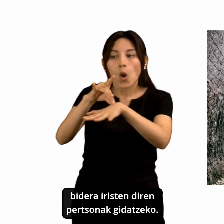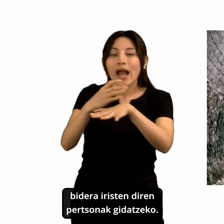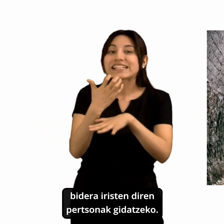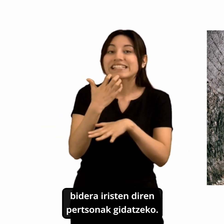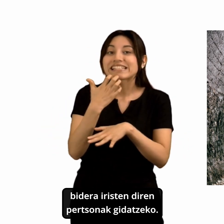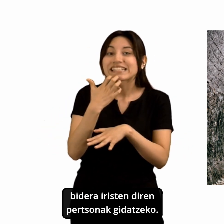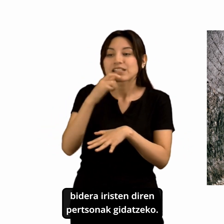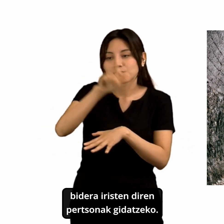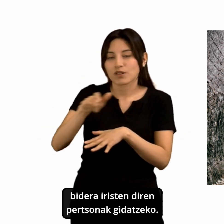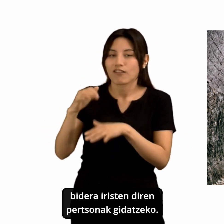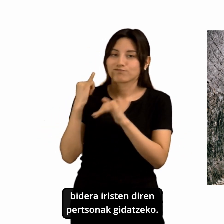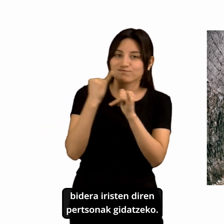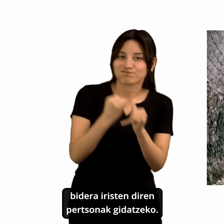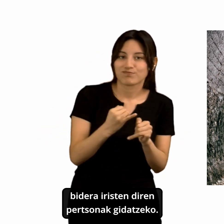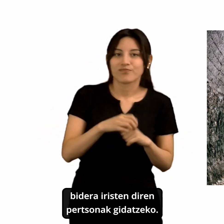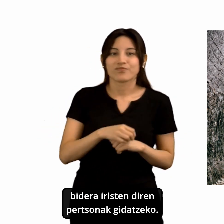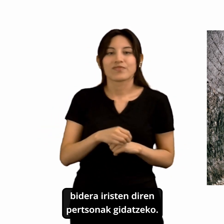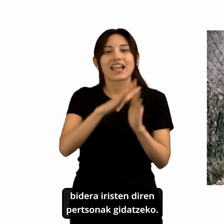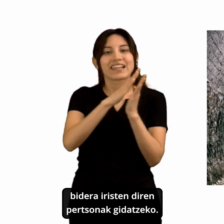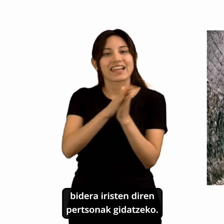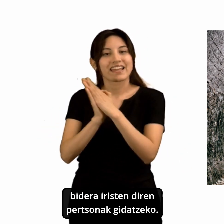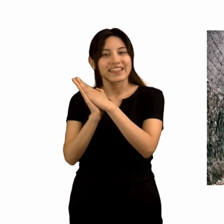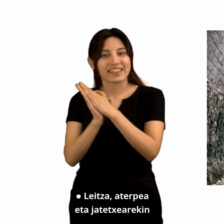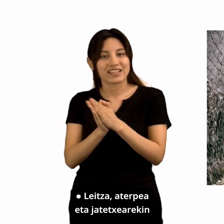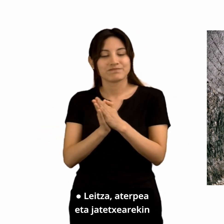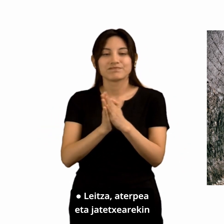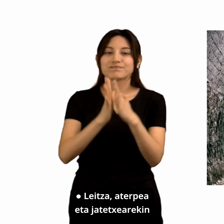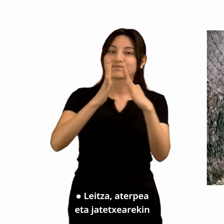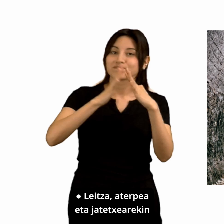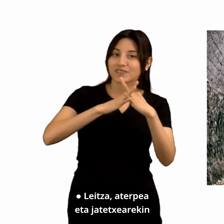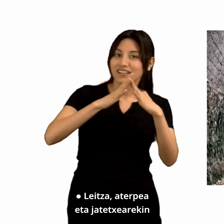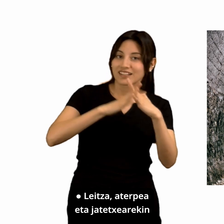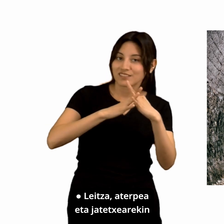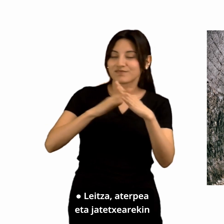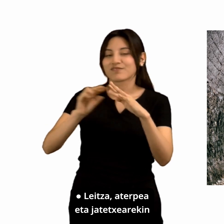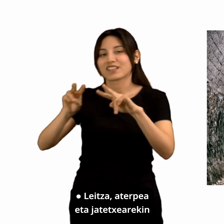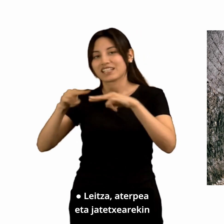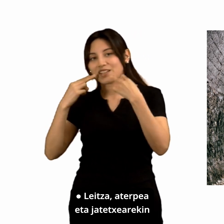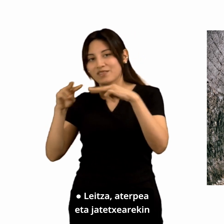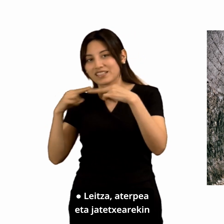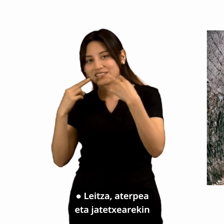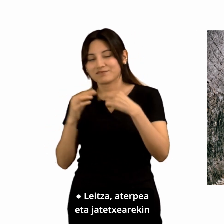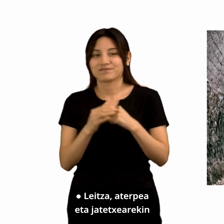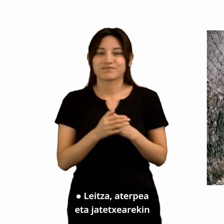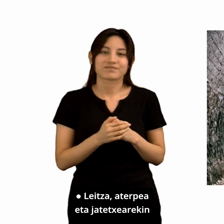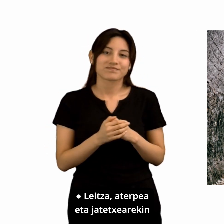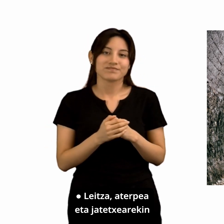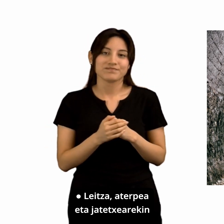diren pertsonak gidatzeko. Leitza, aterpea eta jatetxearekin.